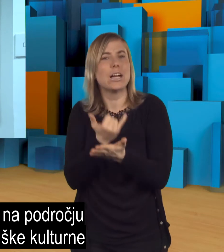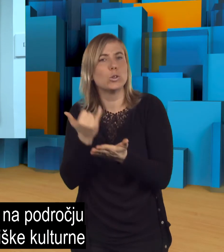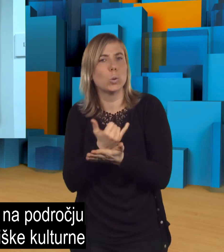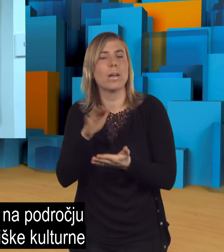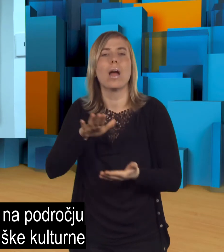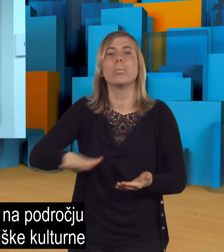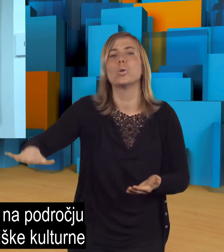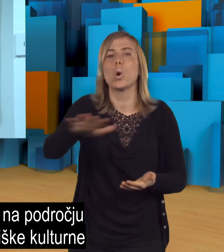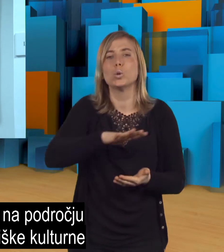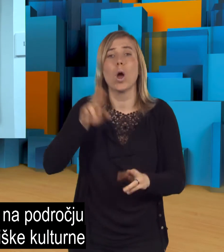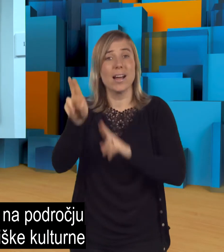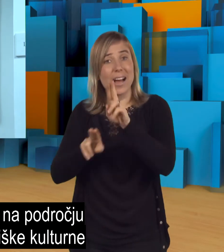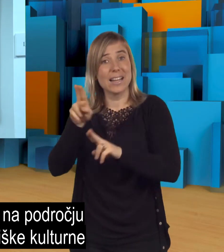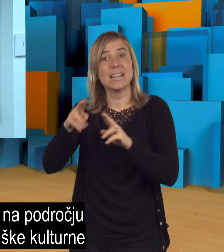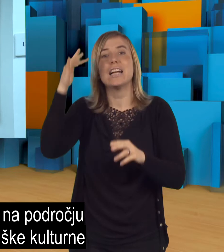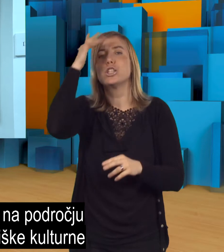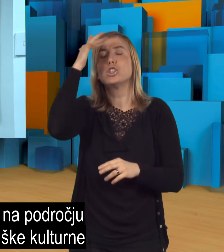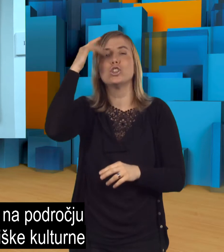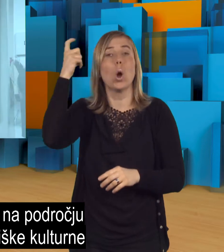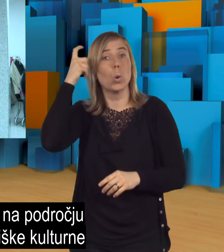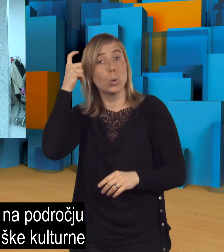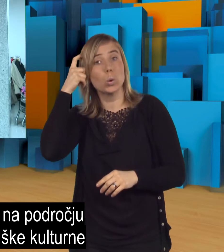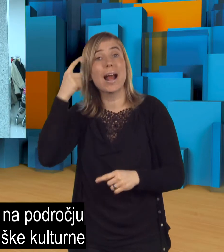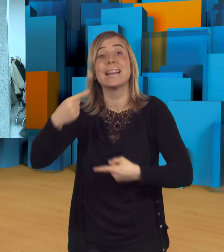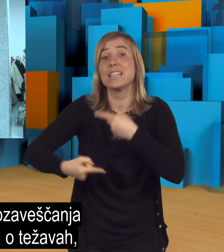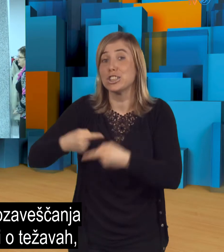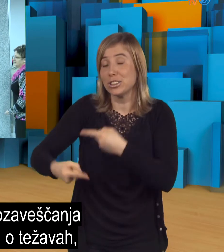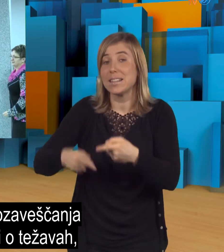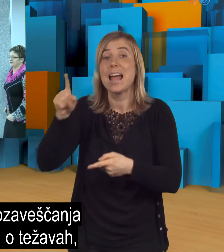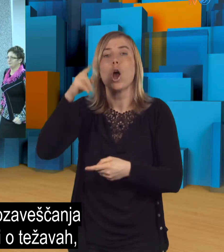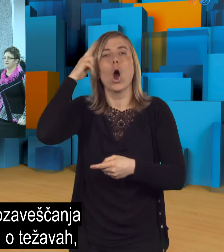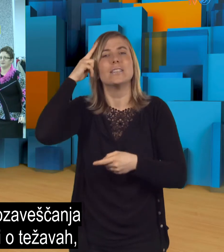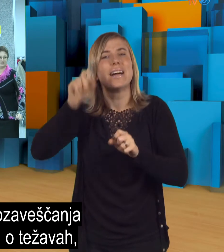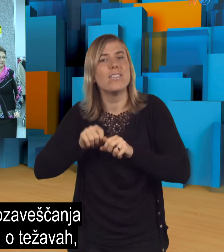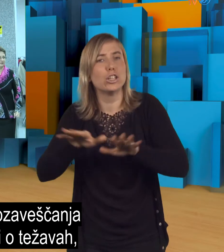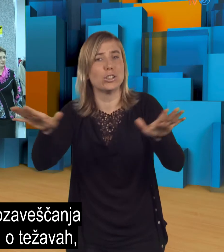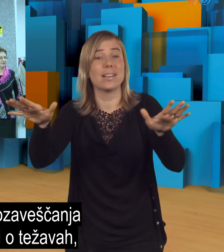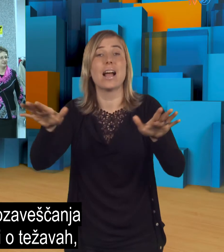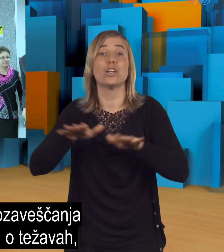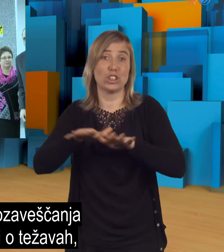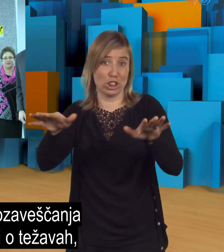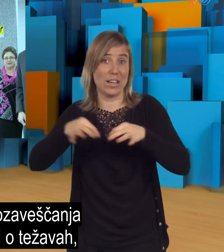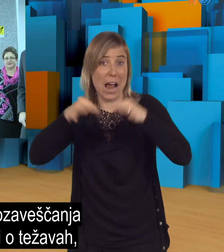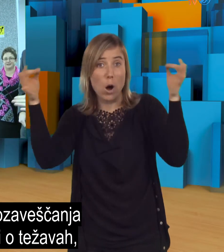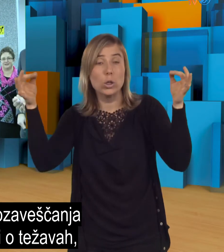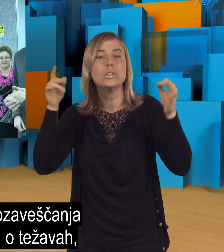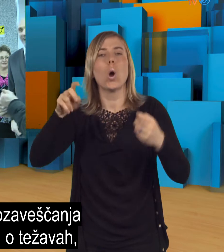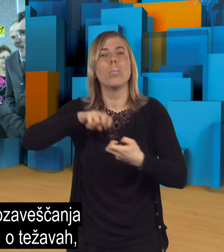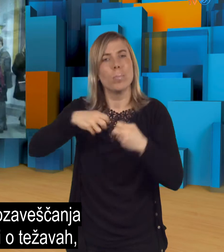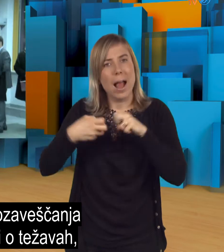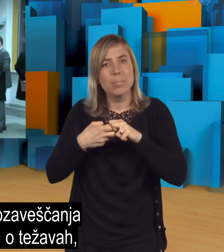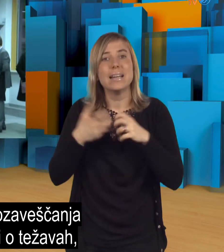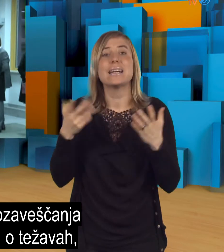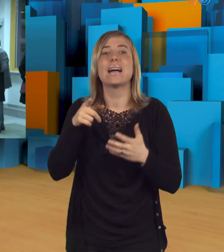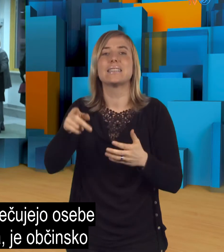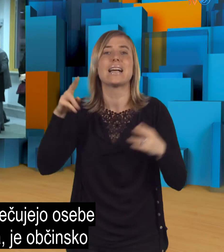Zaradi zaslug na področju ohranjanja tržiške kulturne dediščine in ozaveščanja širše javnosti o težavah, s katerimi se